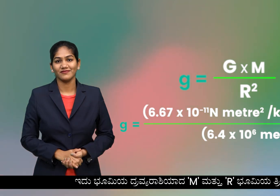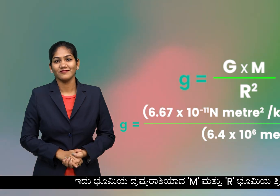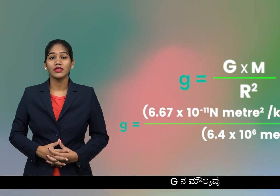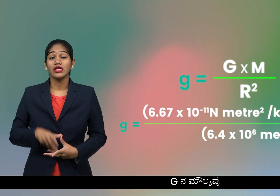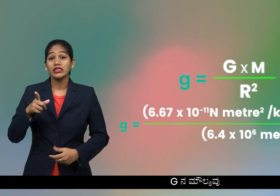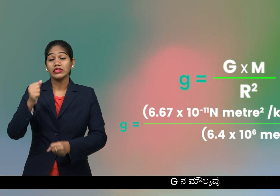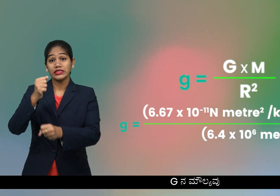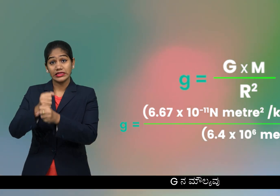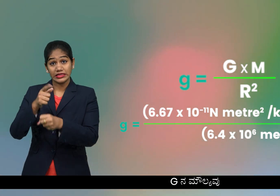G ನ ಮೌಲ್ಯವು